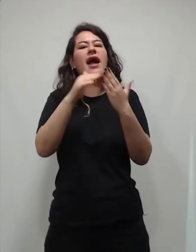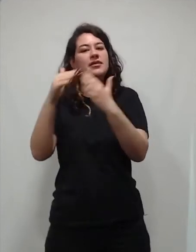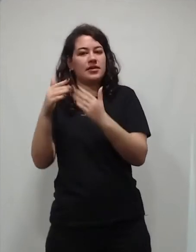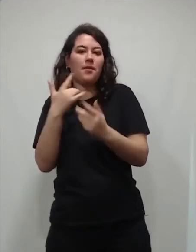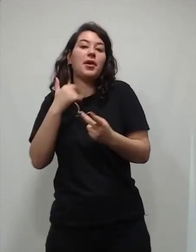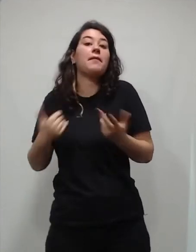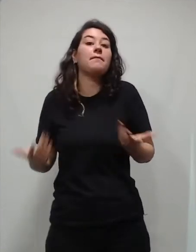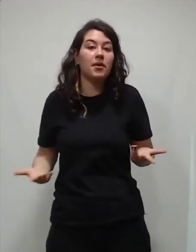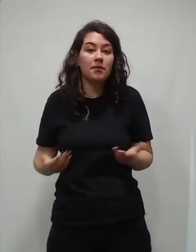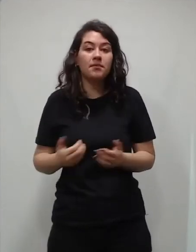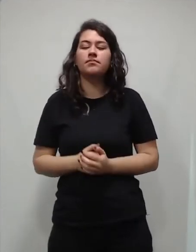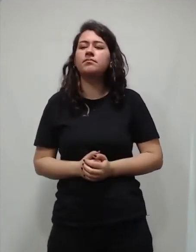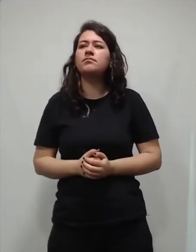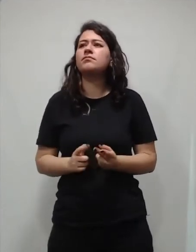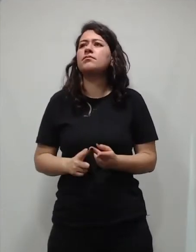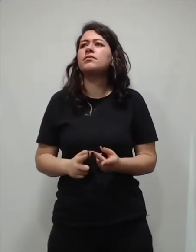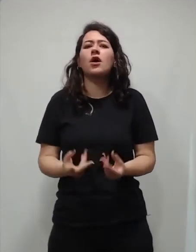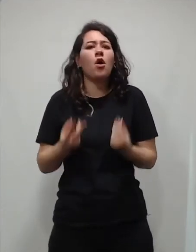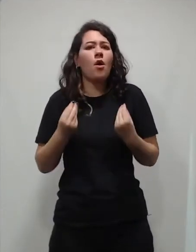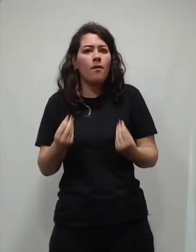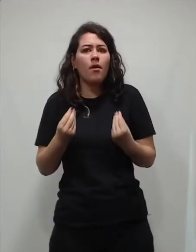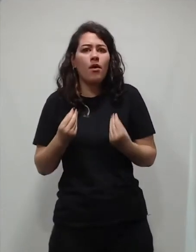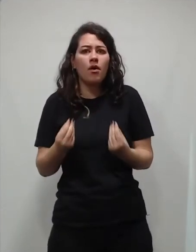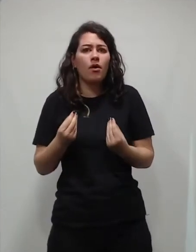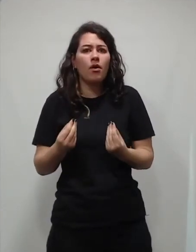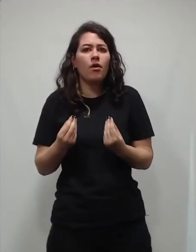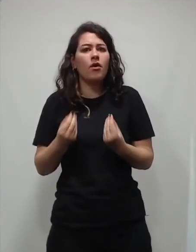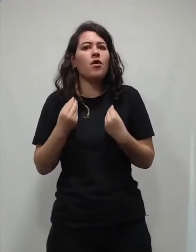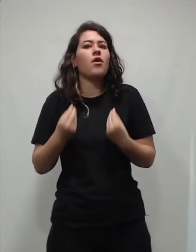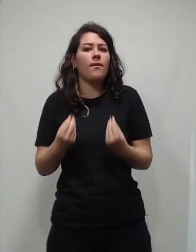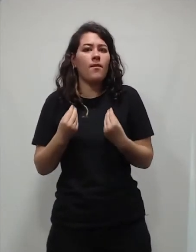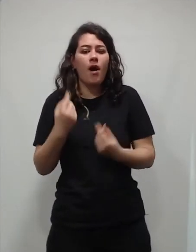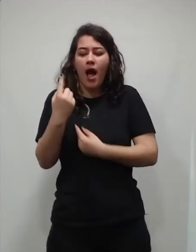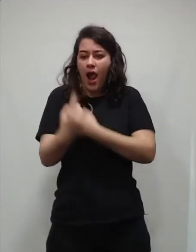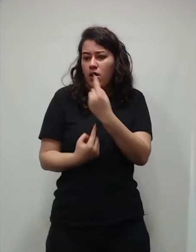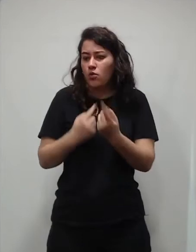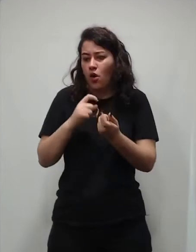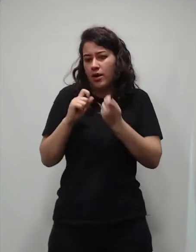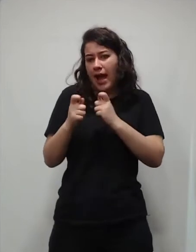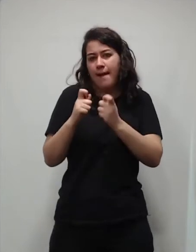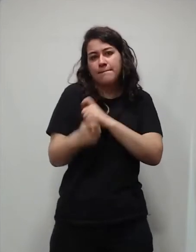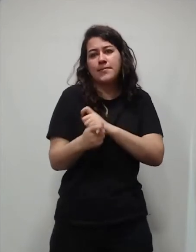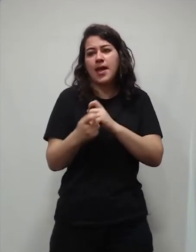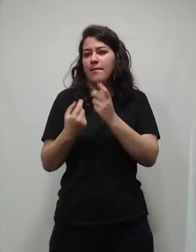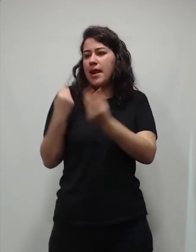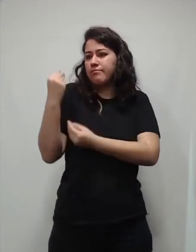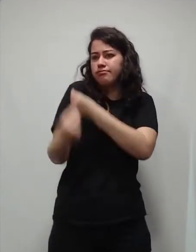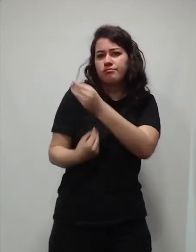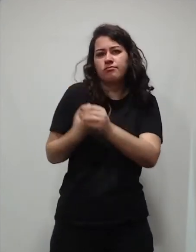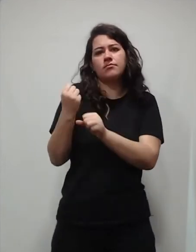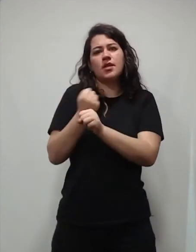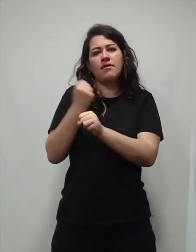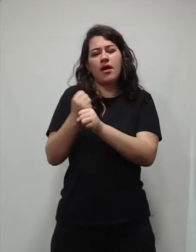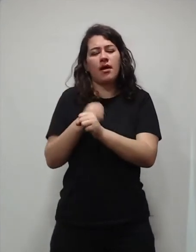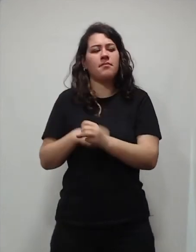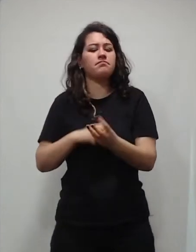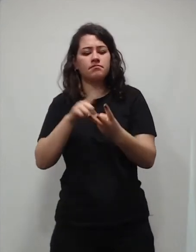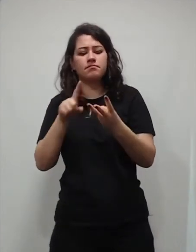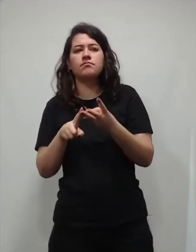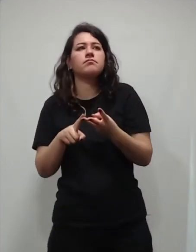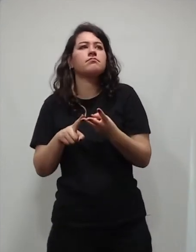vivienda, cómo se configuran determinadas variables para el mundo del trabajo, cómo